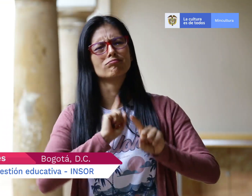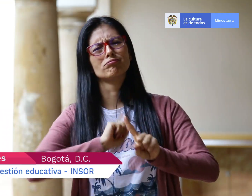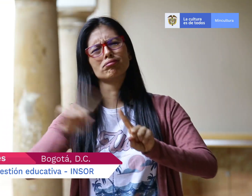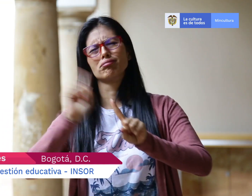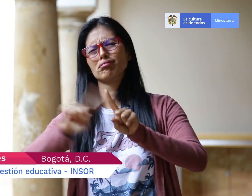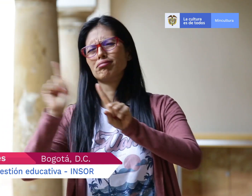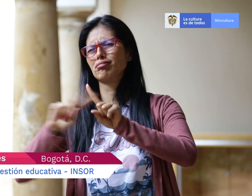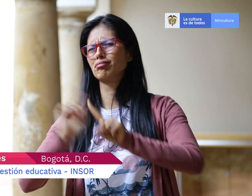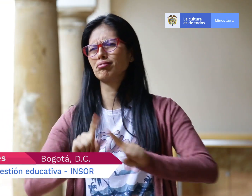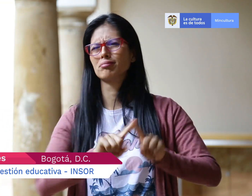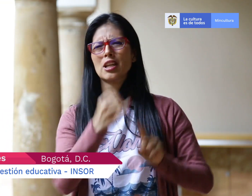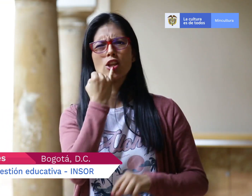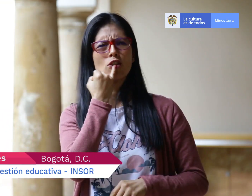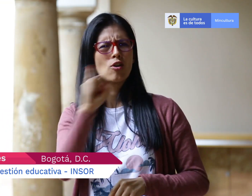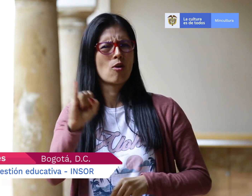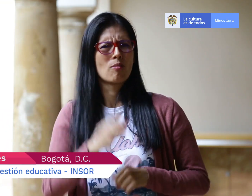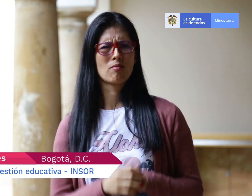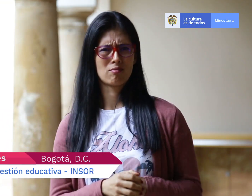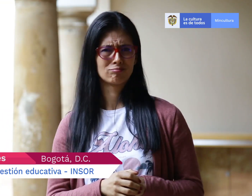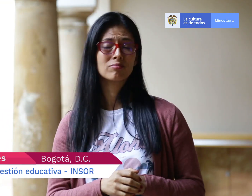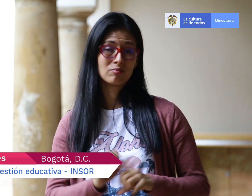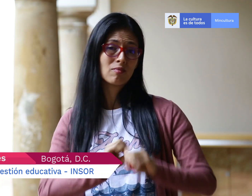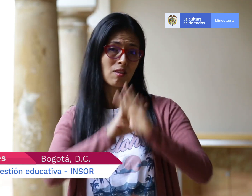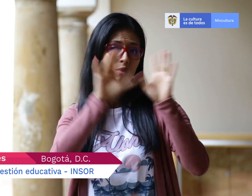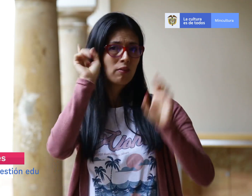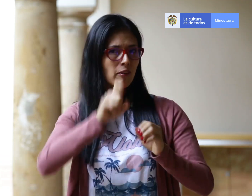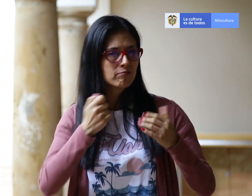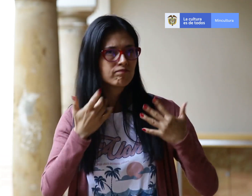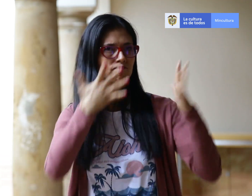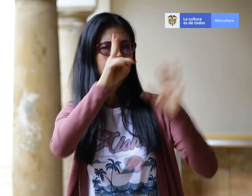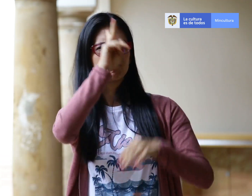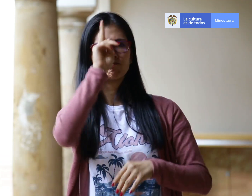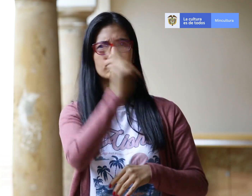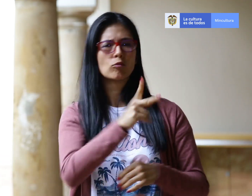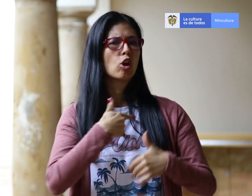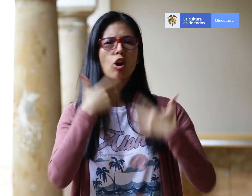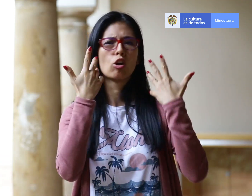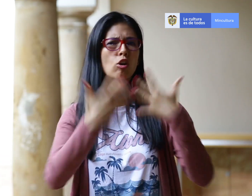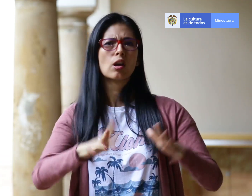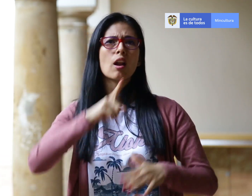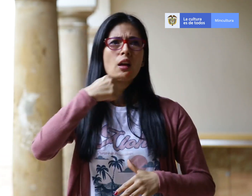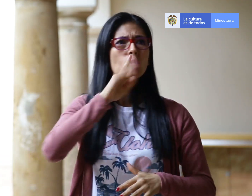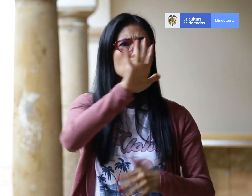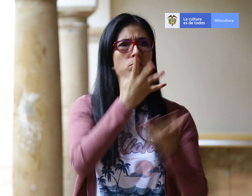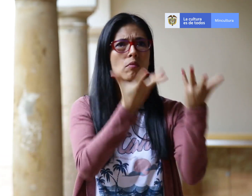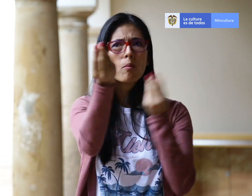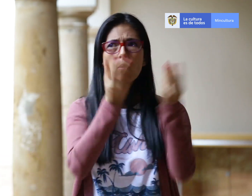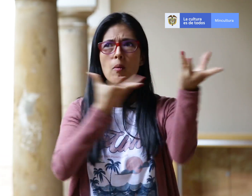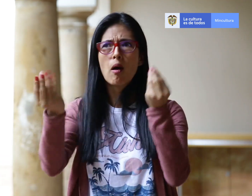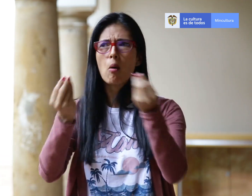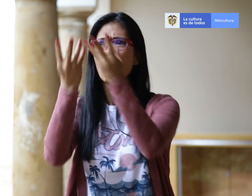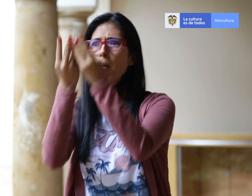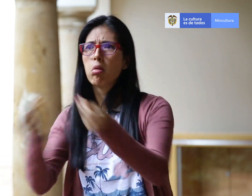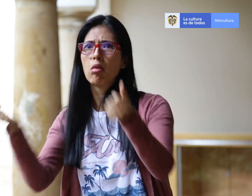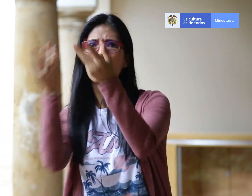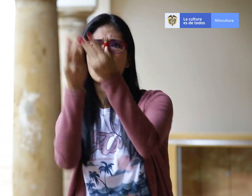En Colombia encontramos diversidad de lenguas. Y pues es importante conmemorarlas para que estas lenguas